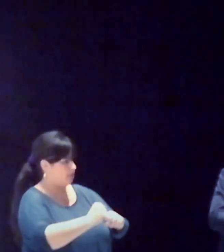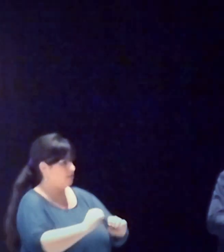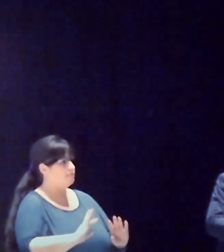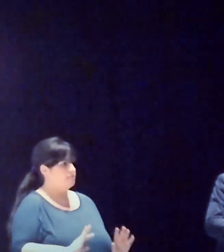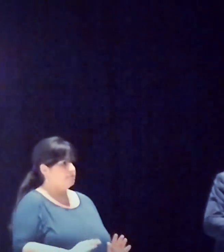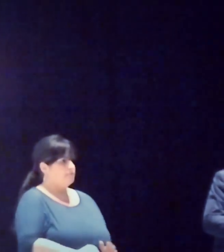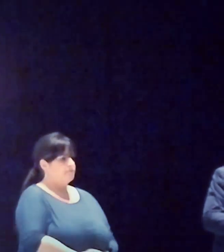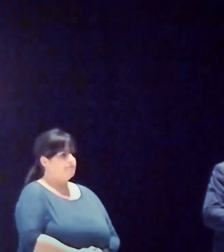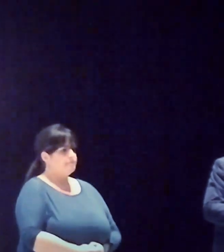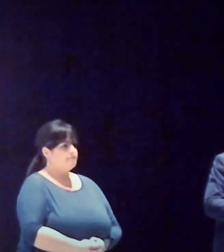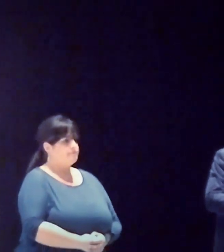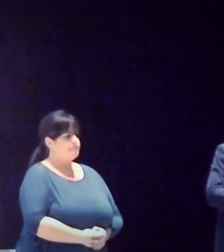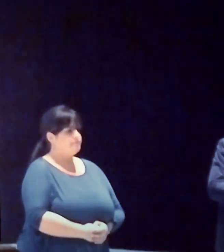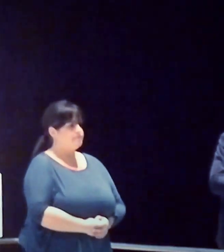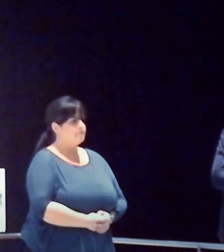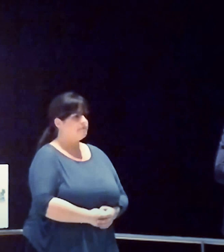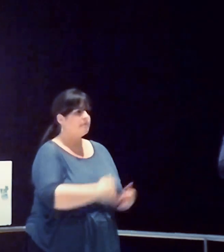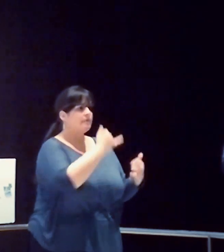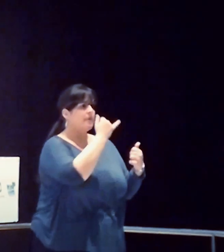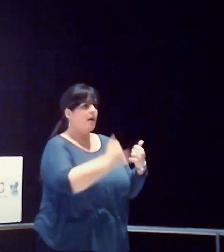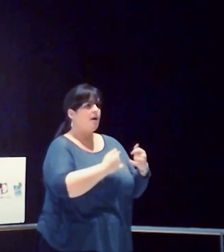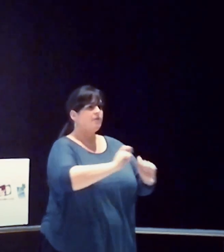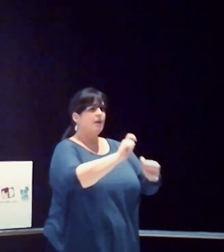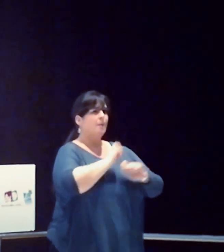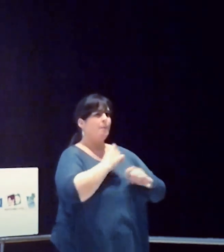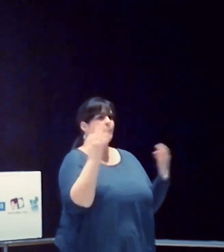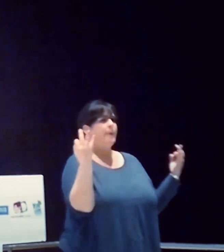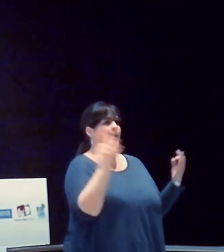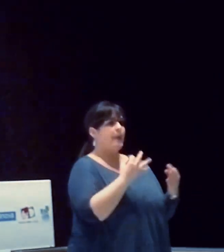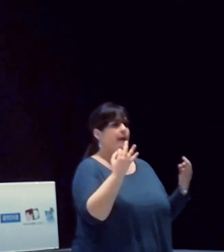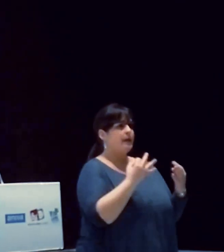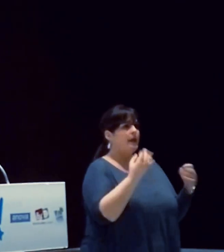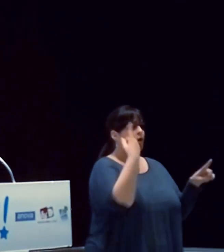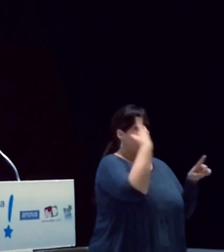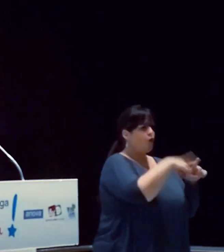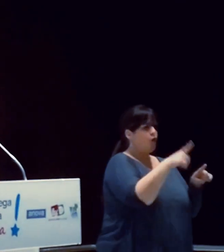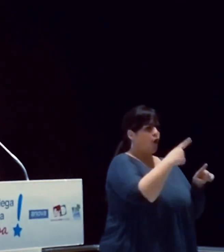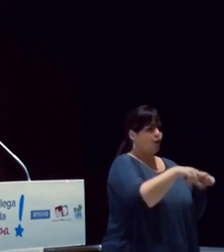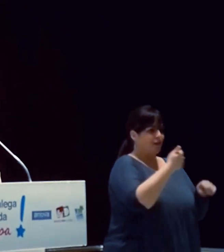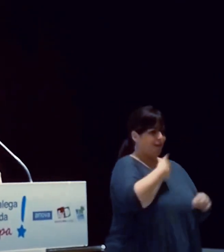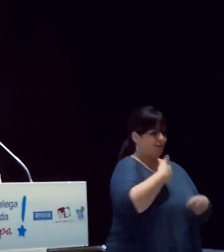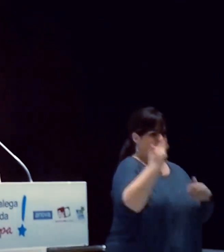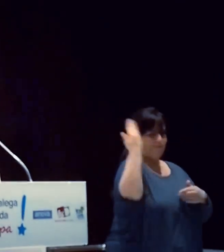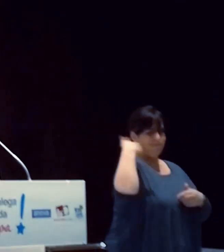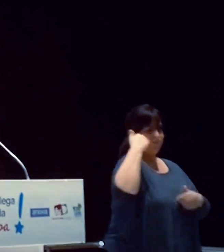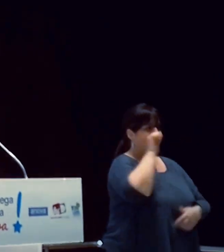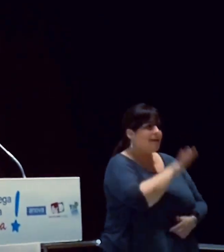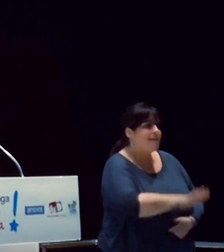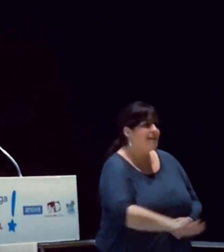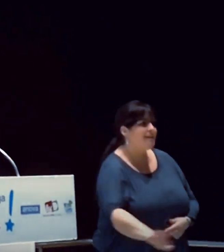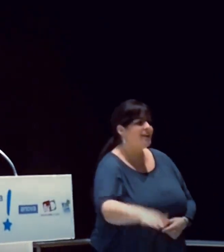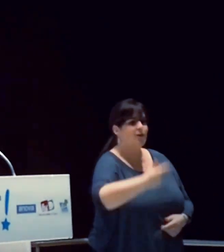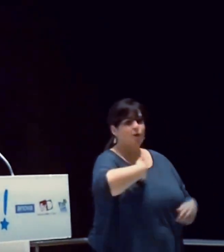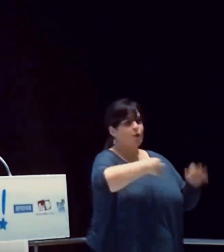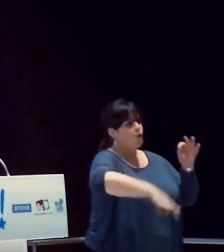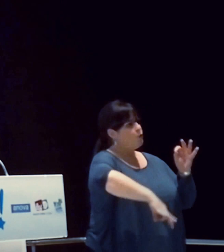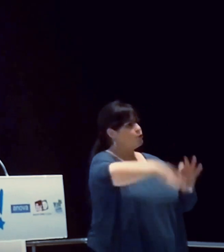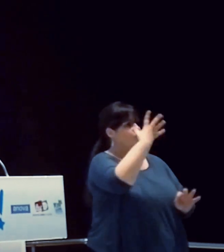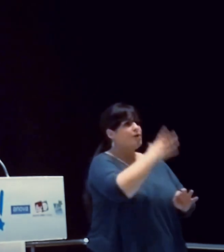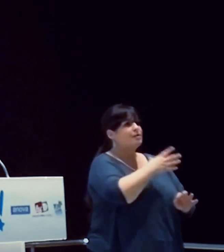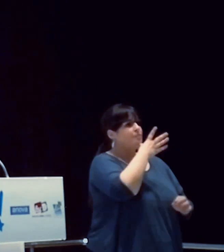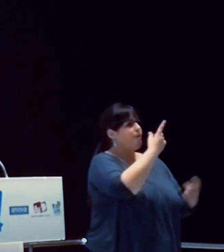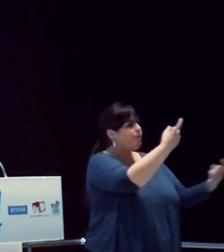Faime lembrar aquelo que cando neno, a fortuna que tive de ter un